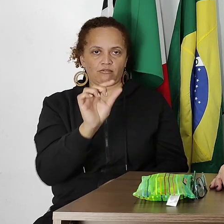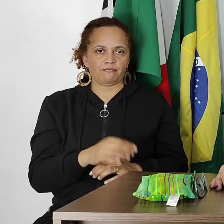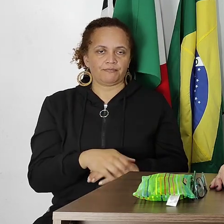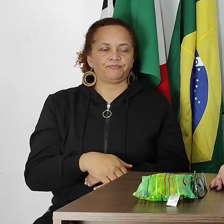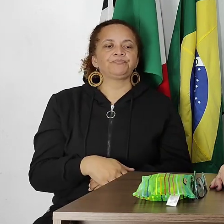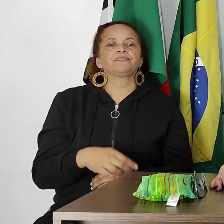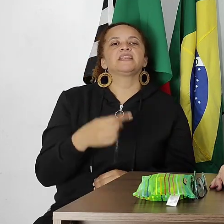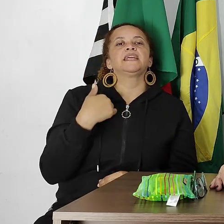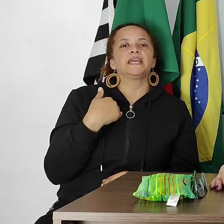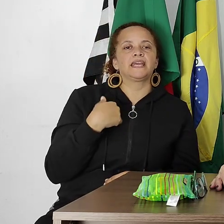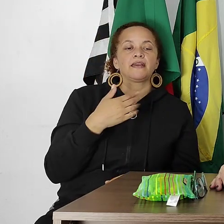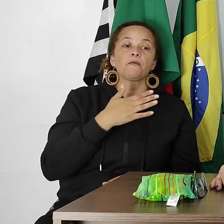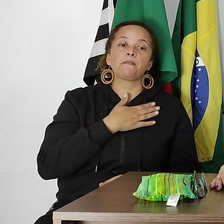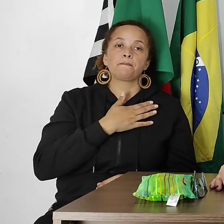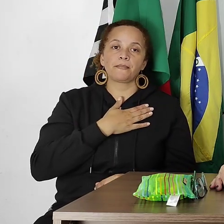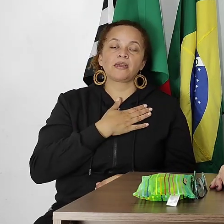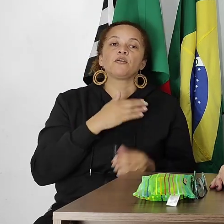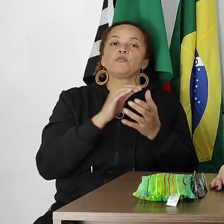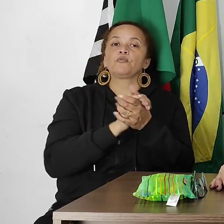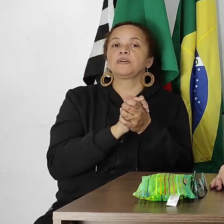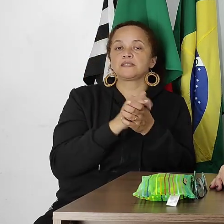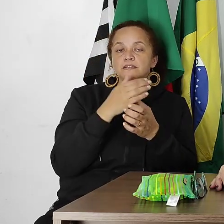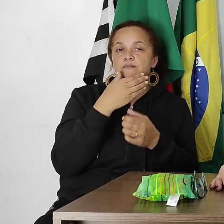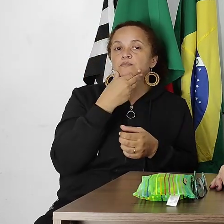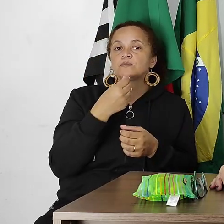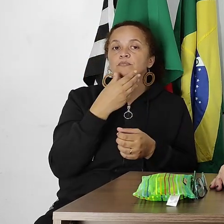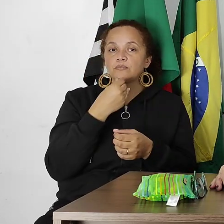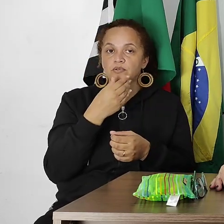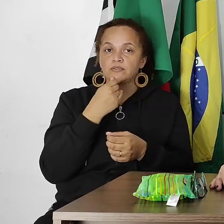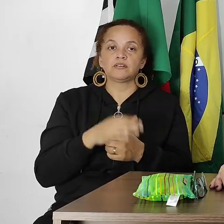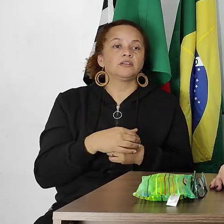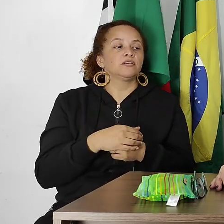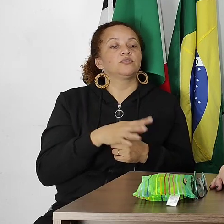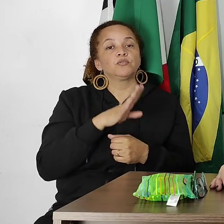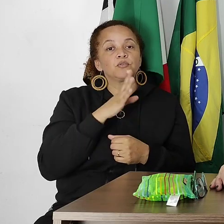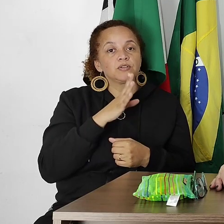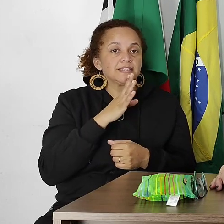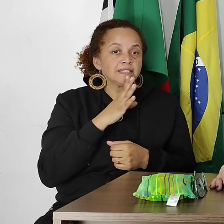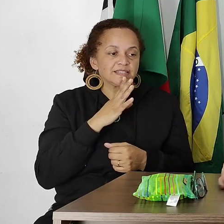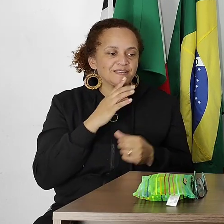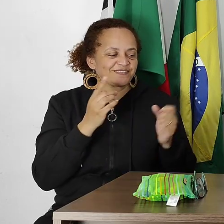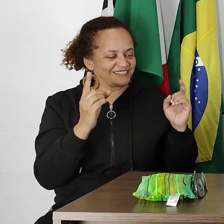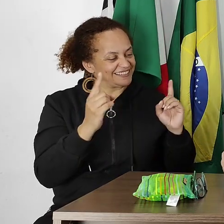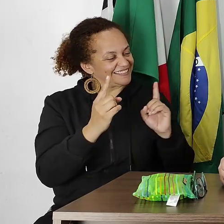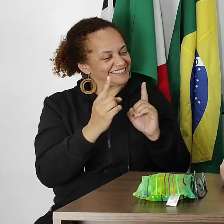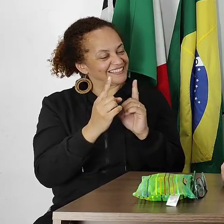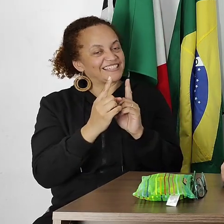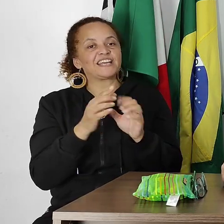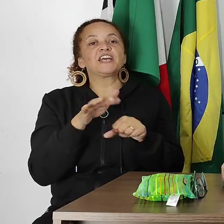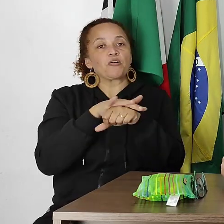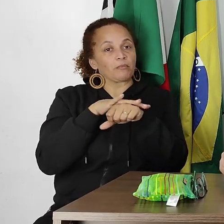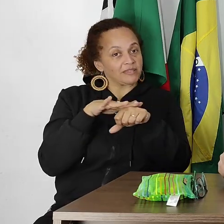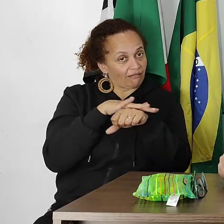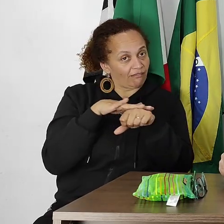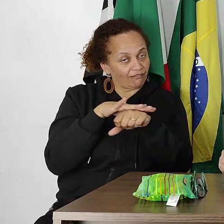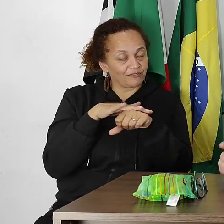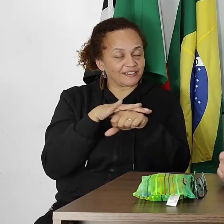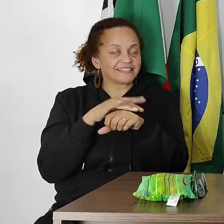ônibus. Ele falou que já me conhecia da escola, mas eu não lembrava dele da escola. Depois daqueles dias a gente começou,